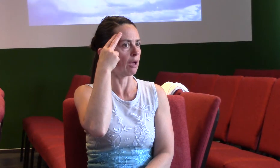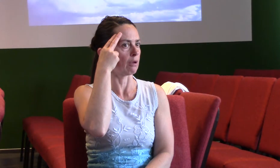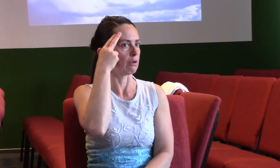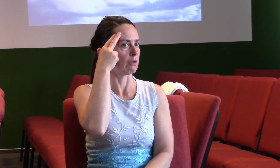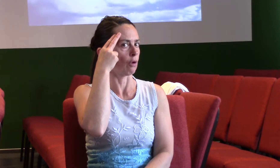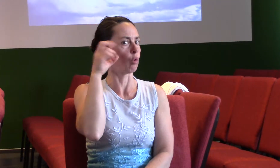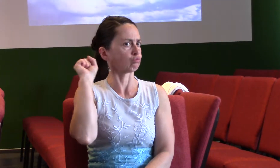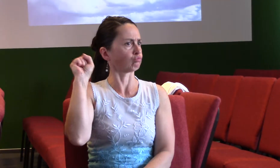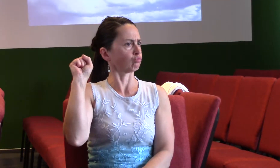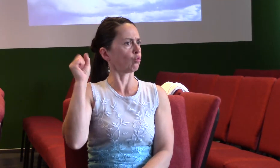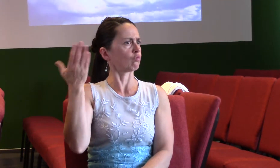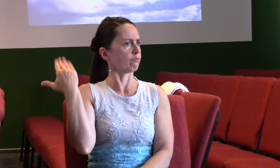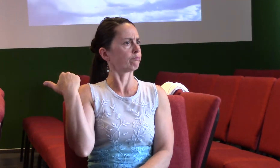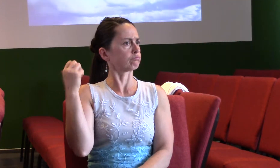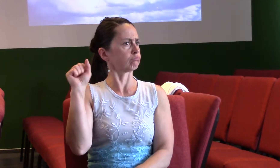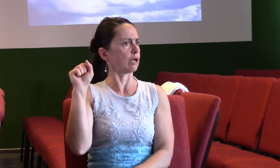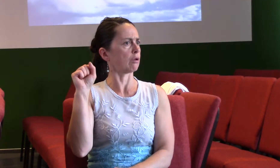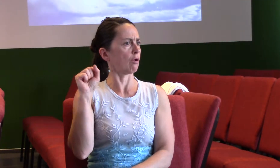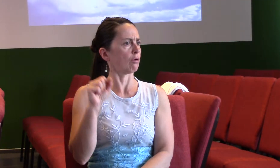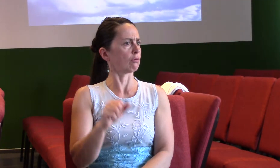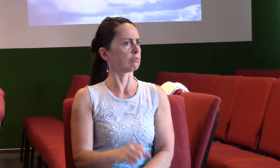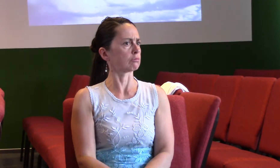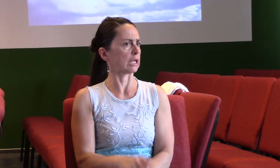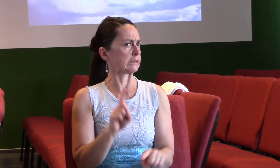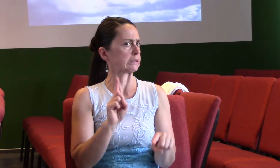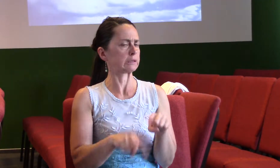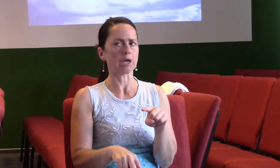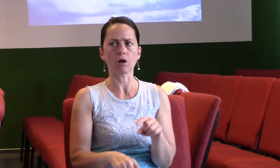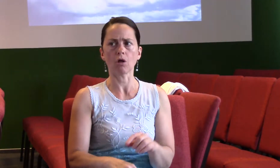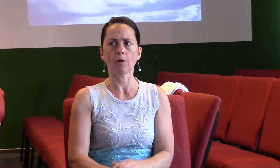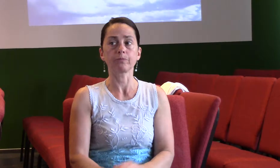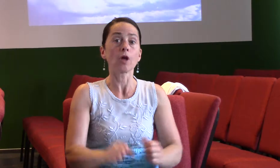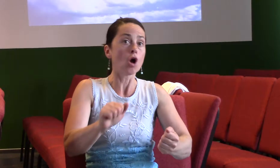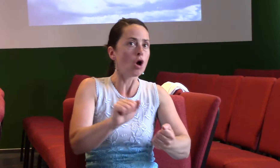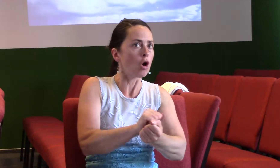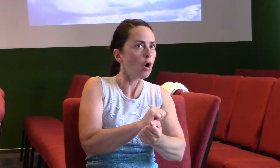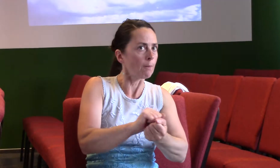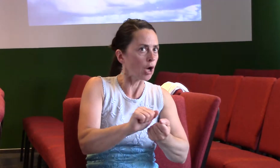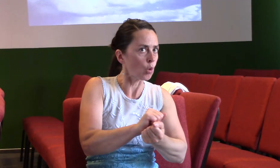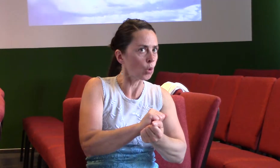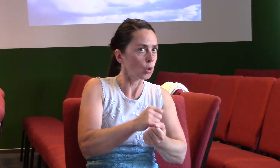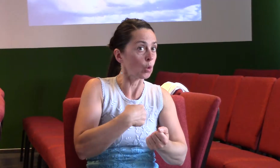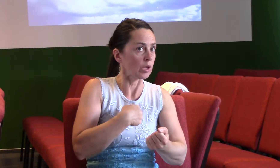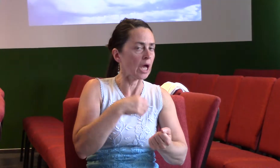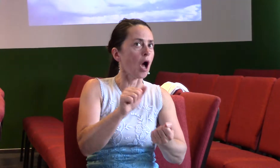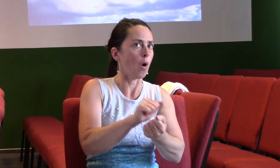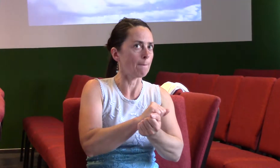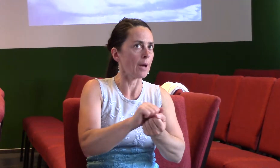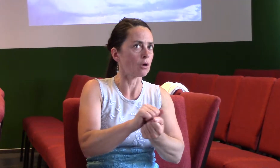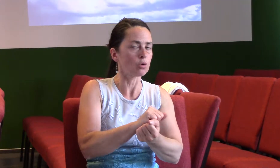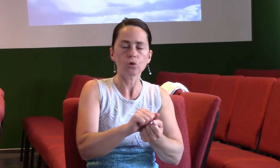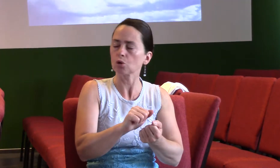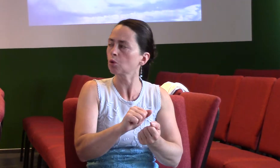tak to řeknu ještě jednou. Může nám dňábel někdy uloupit cíl naší víry,